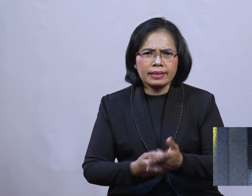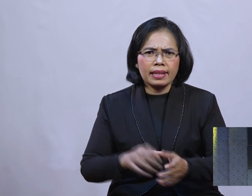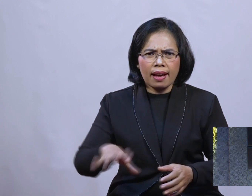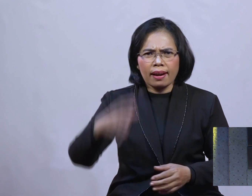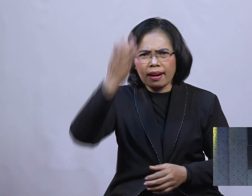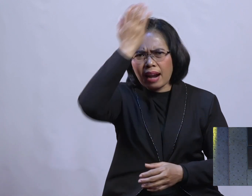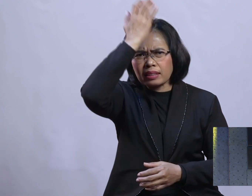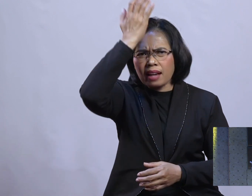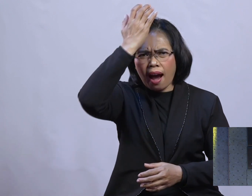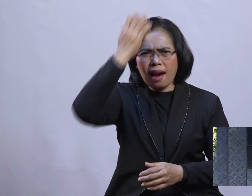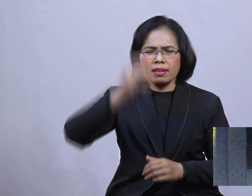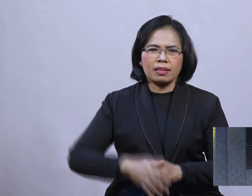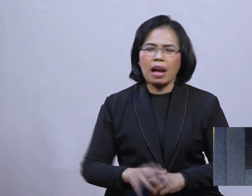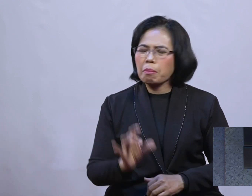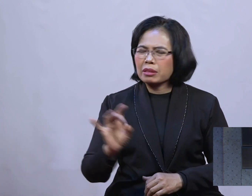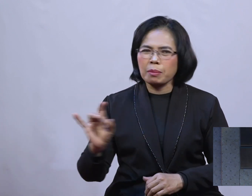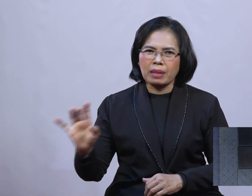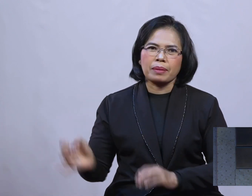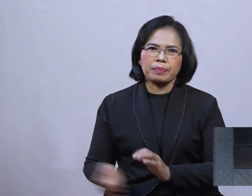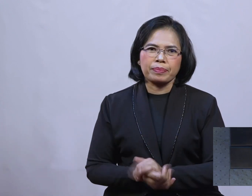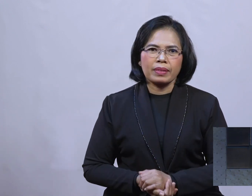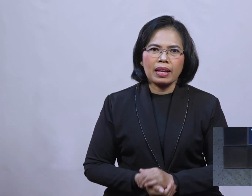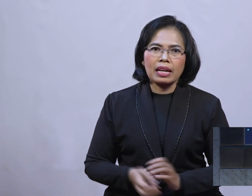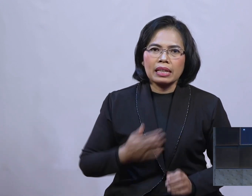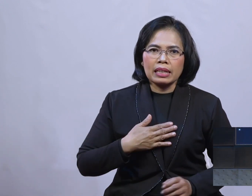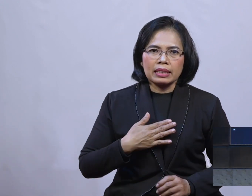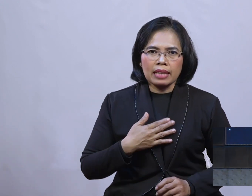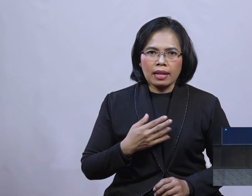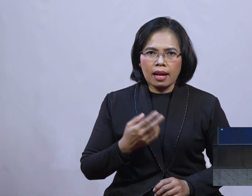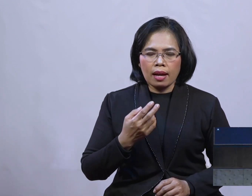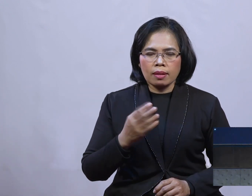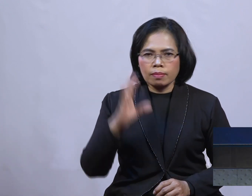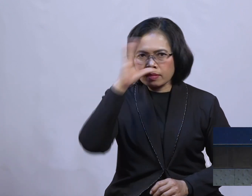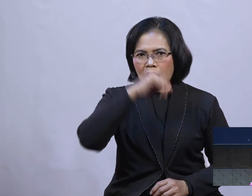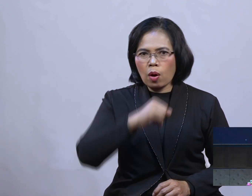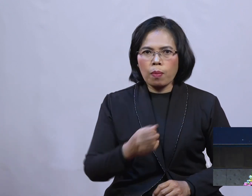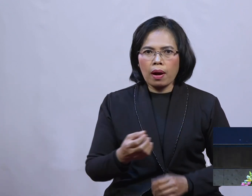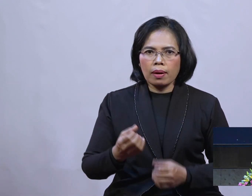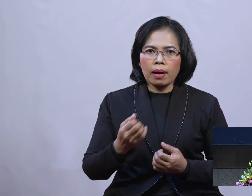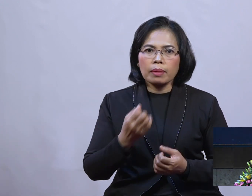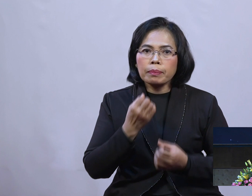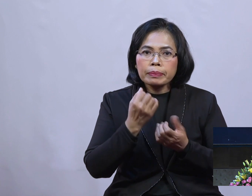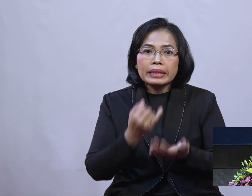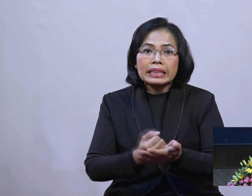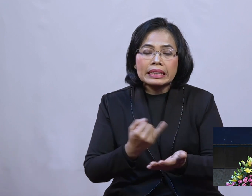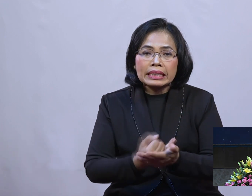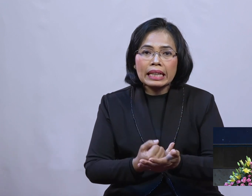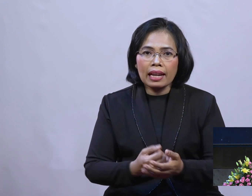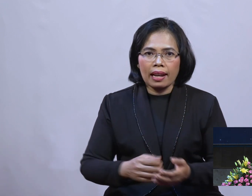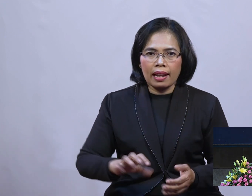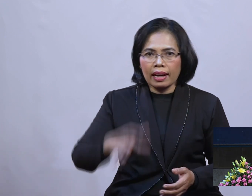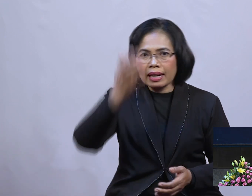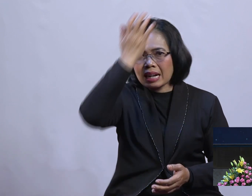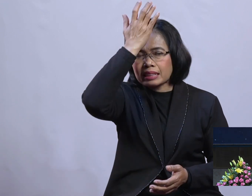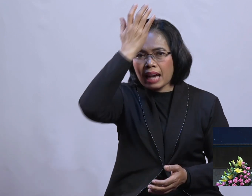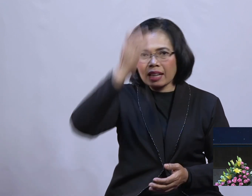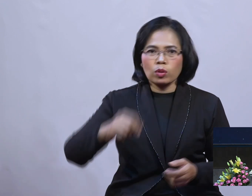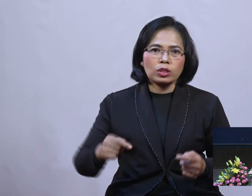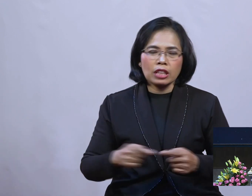Injil Kerajaan kenal kita berkata Injil Kerajaan itu akan di beritakan sampai pada kesudahannya baru tiba kesudahannya